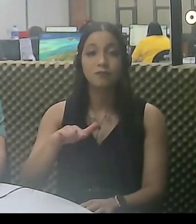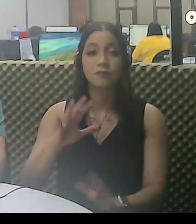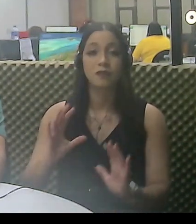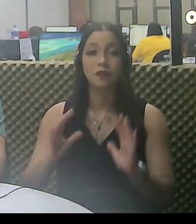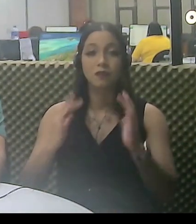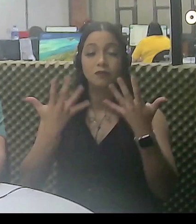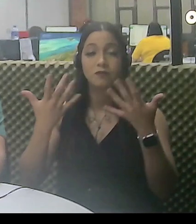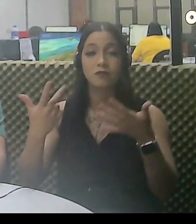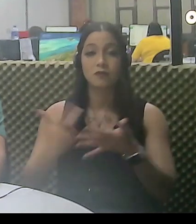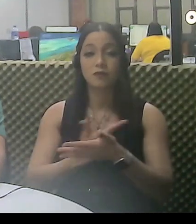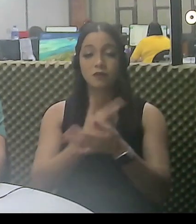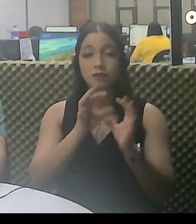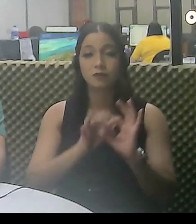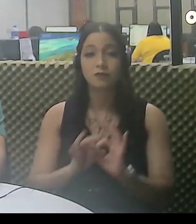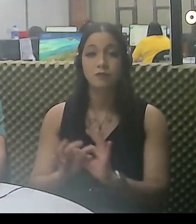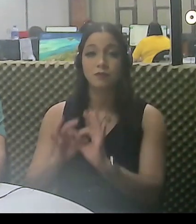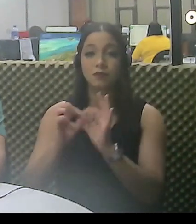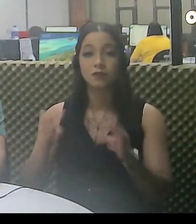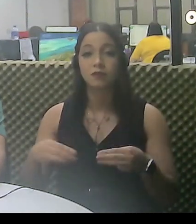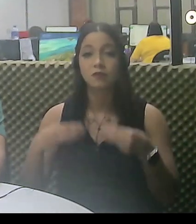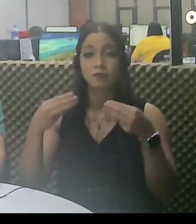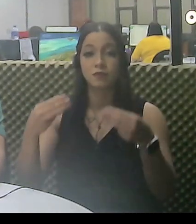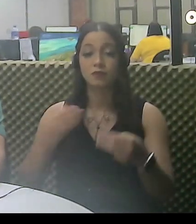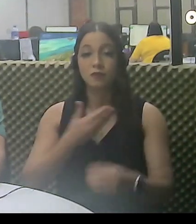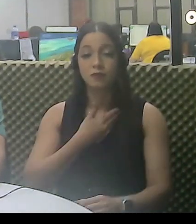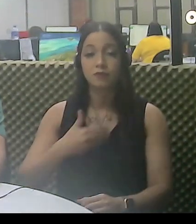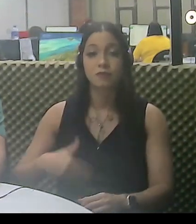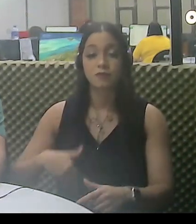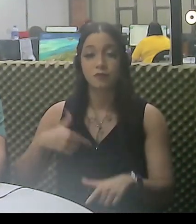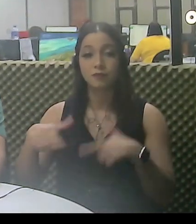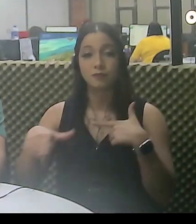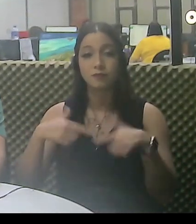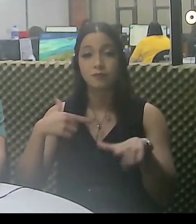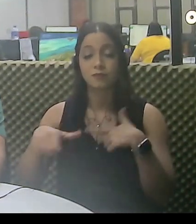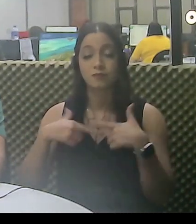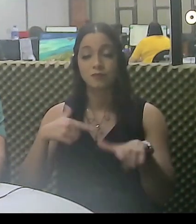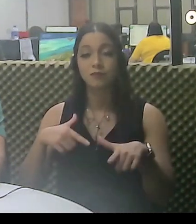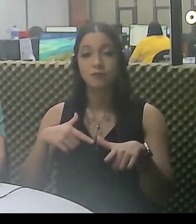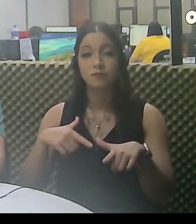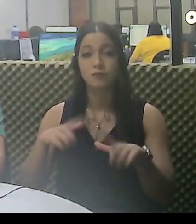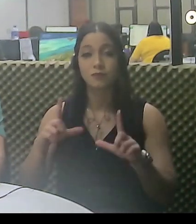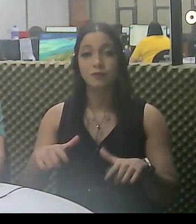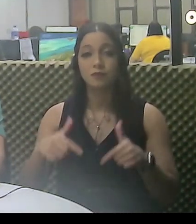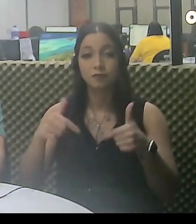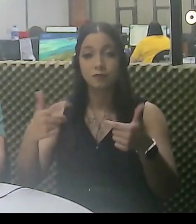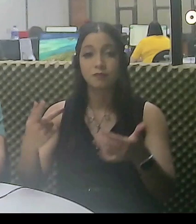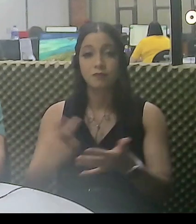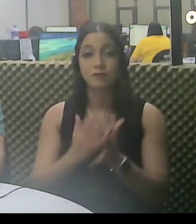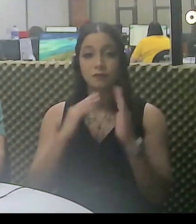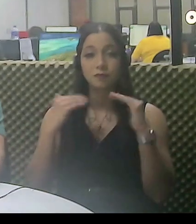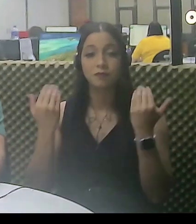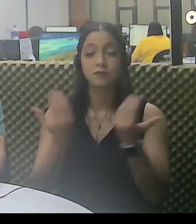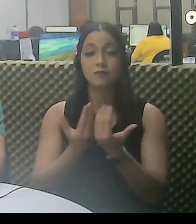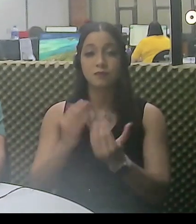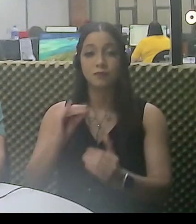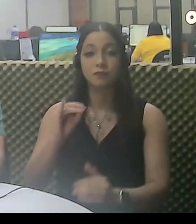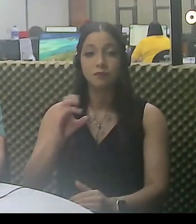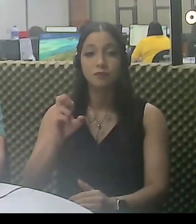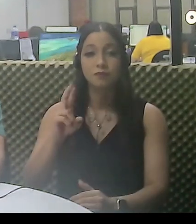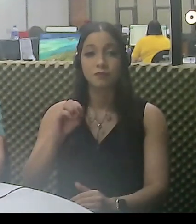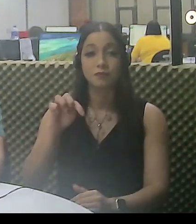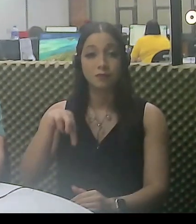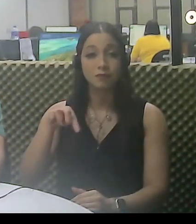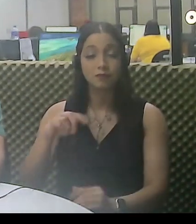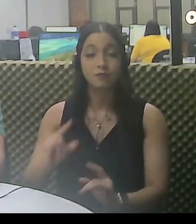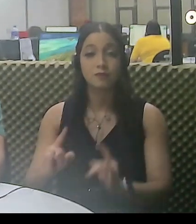evento será realizado em parceria com Ministério do Público do Trabalho as atividades vão acontecer no auditório Cícero Diniz